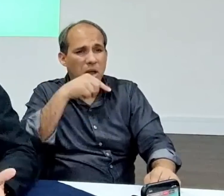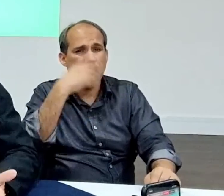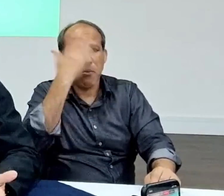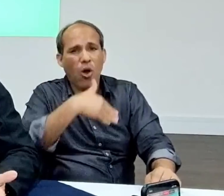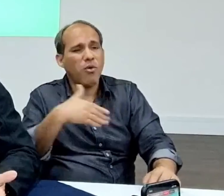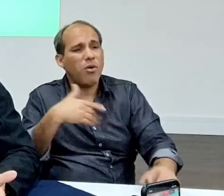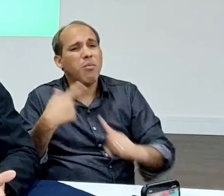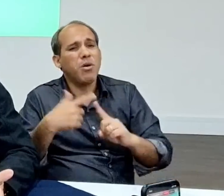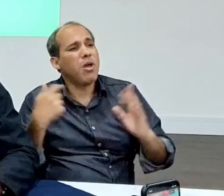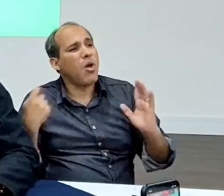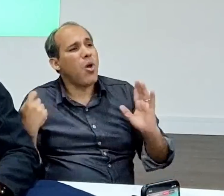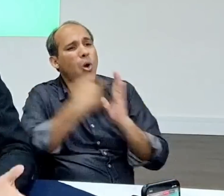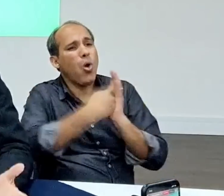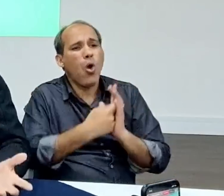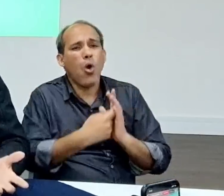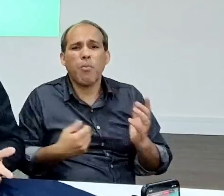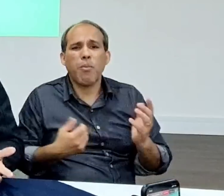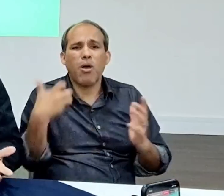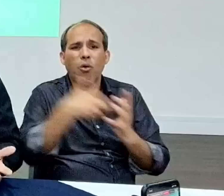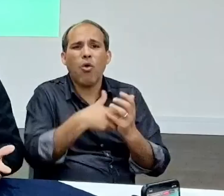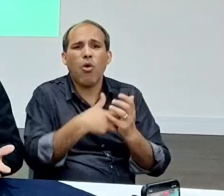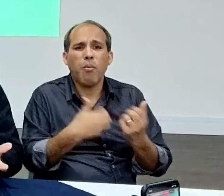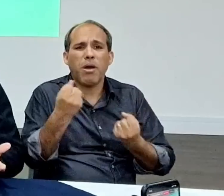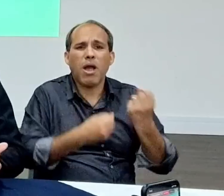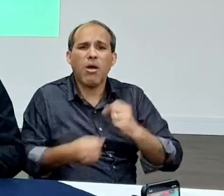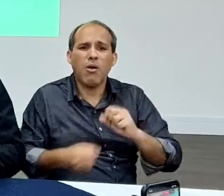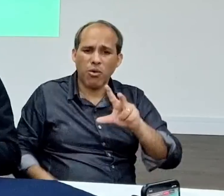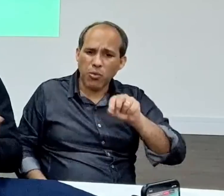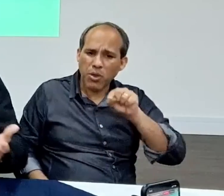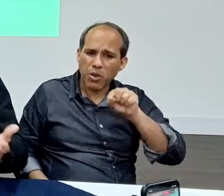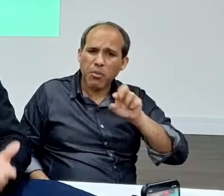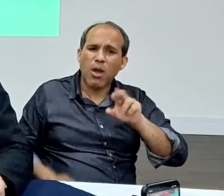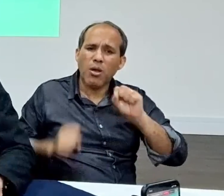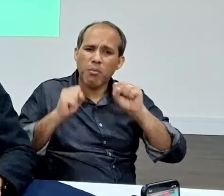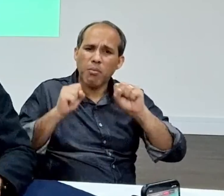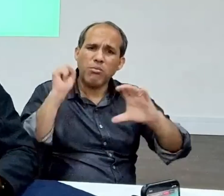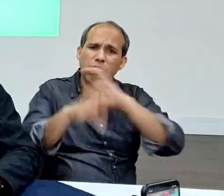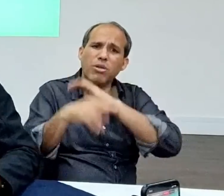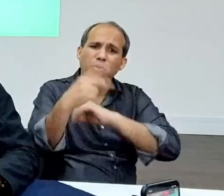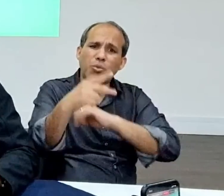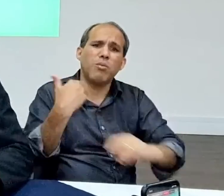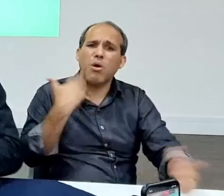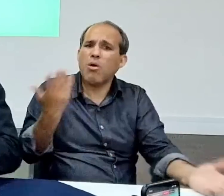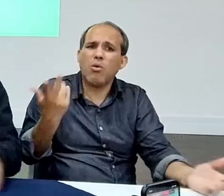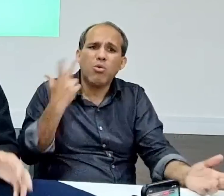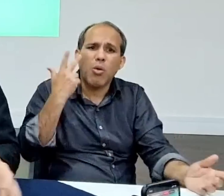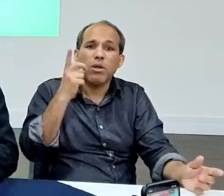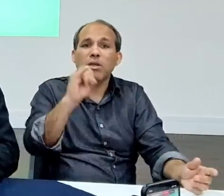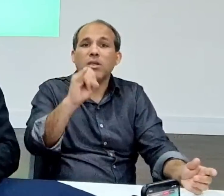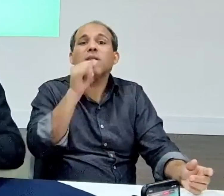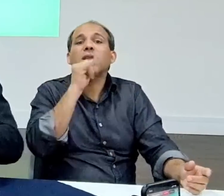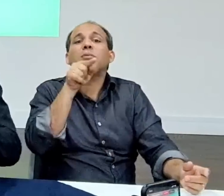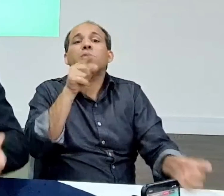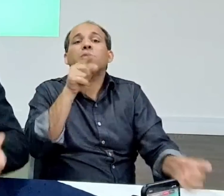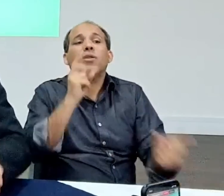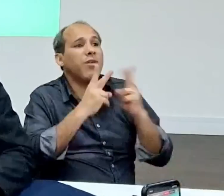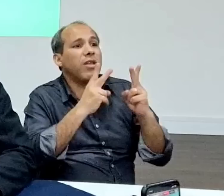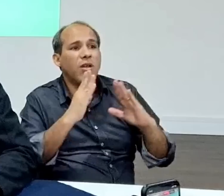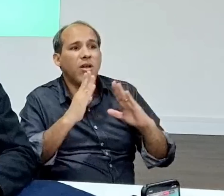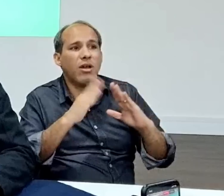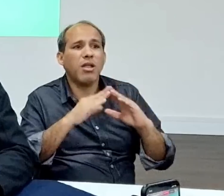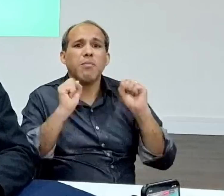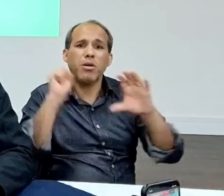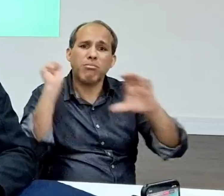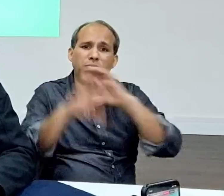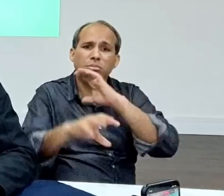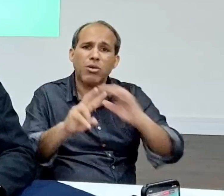de um carro. Ué, cada um pode ter 50 mil na tua conta. Você pode ter 100 mil na tua conta. Se você vender um imóvel hoje, você pode ter 200 mil na tua